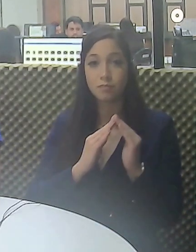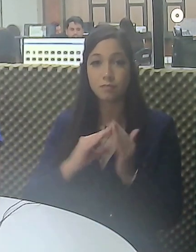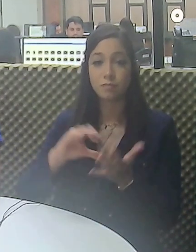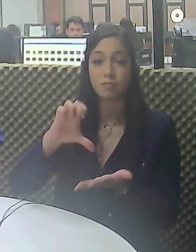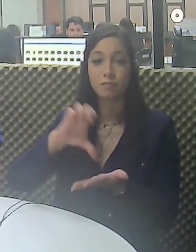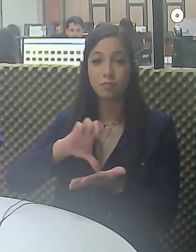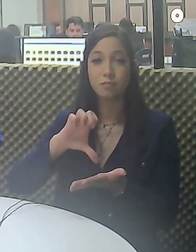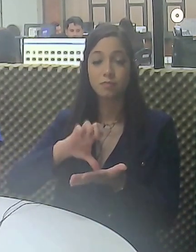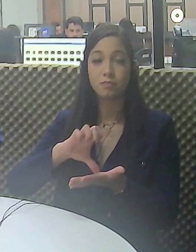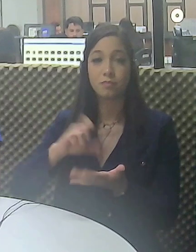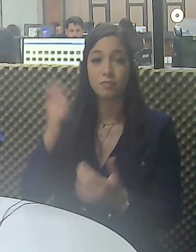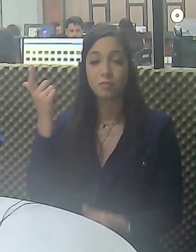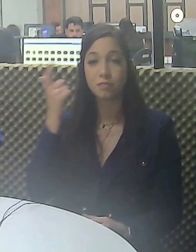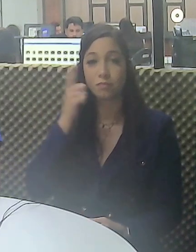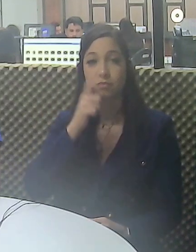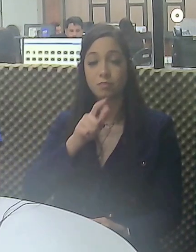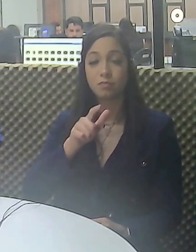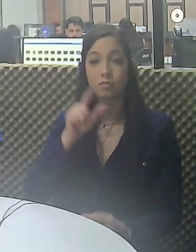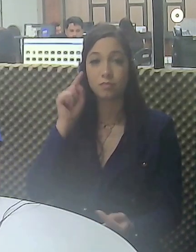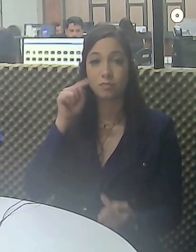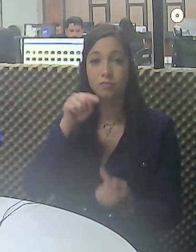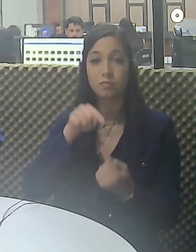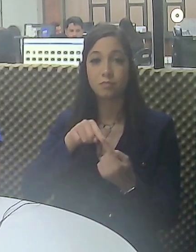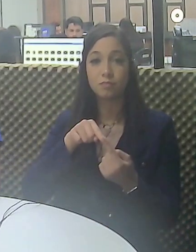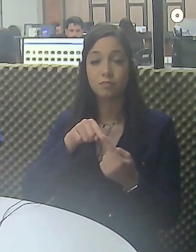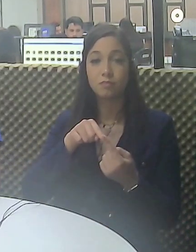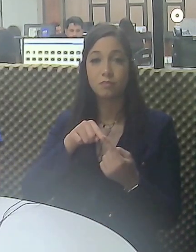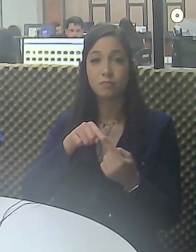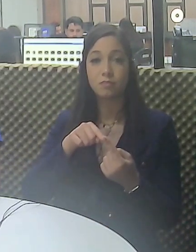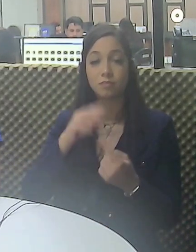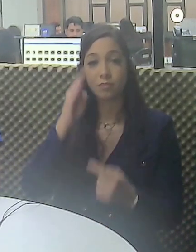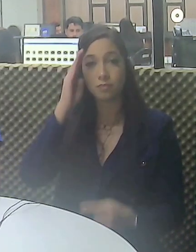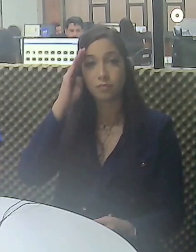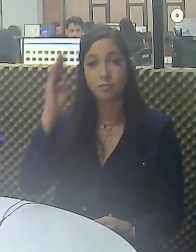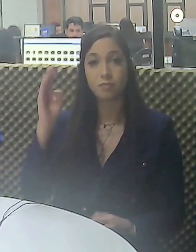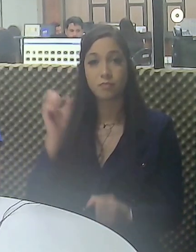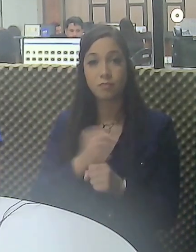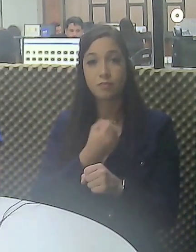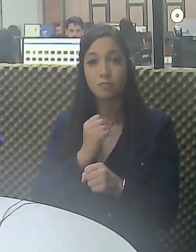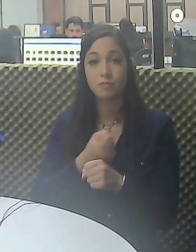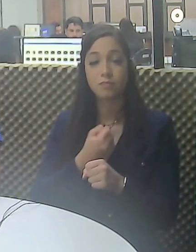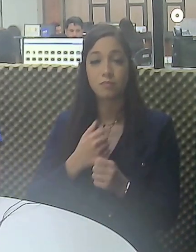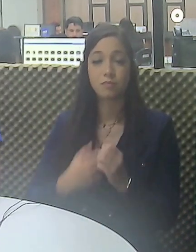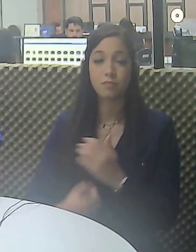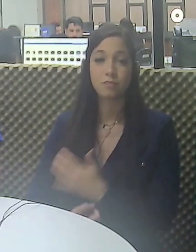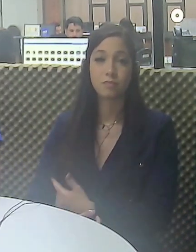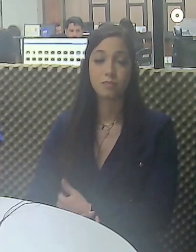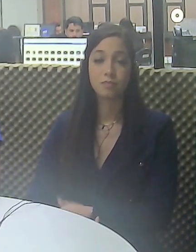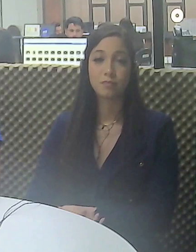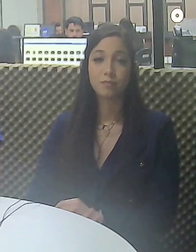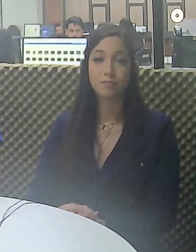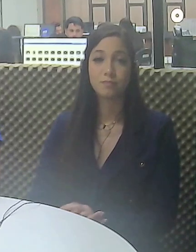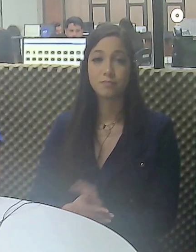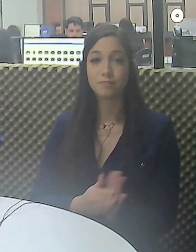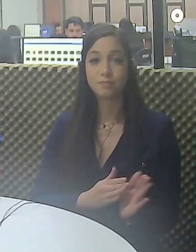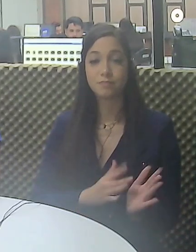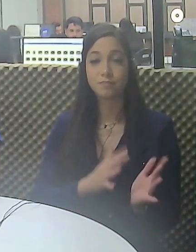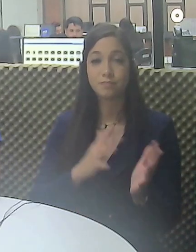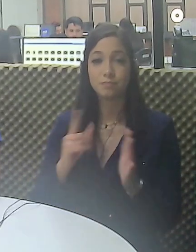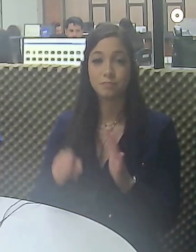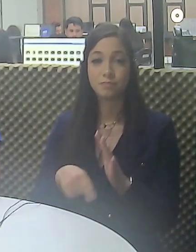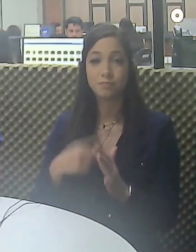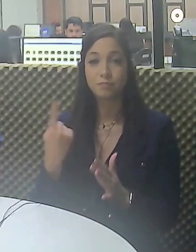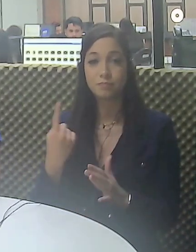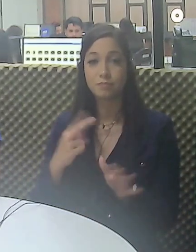e ali é possível fazer essa destinação desses resíduos, principalmente os resíduos da construção civil. Durante a primeira semana do